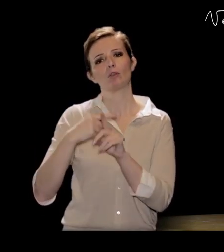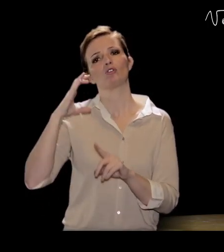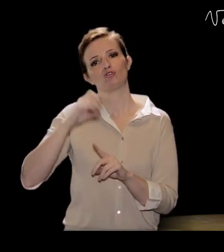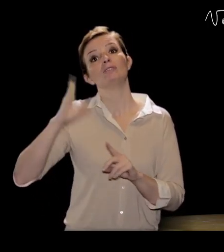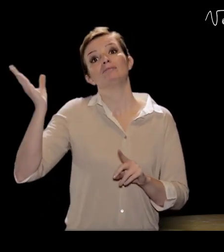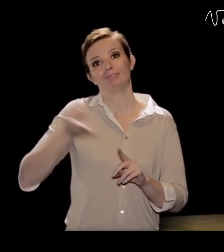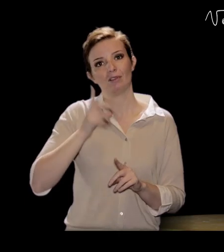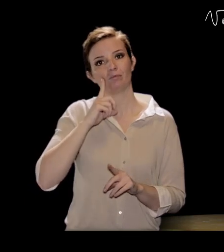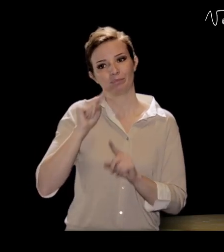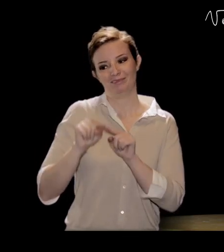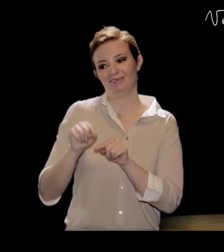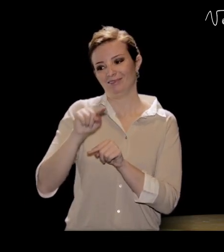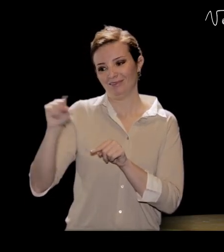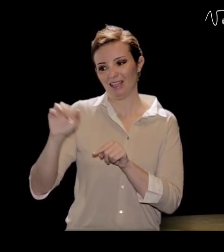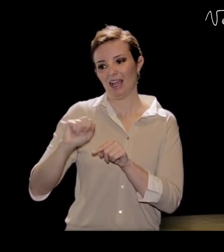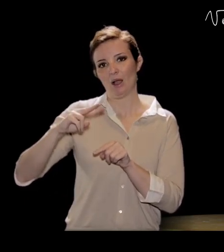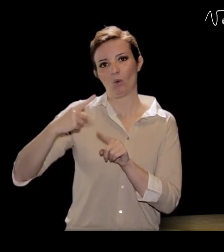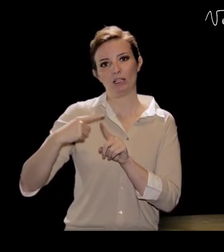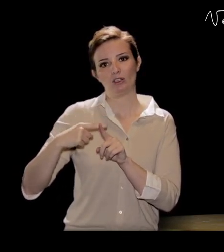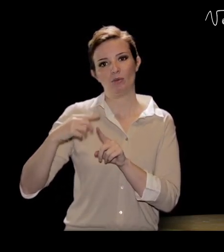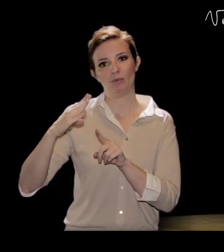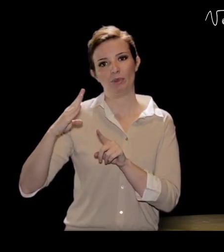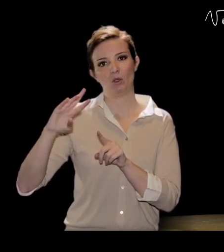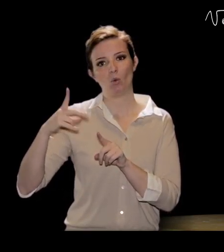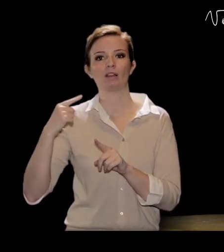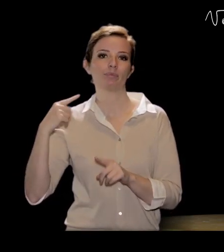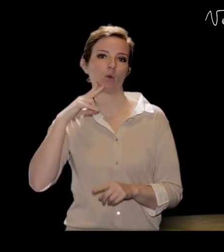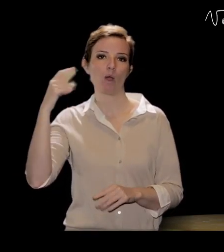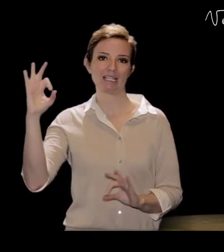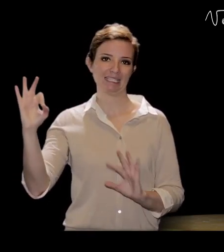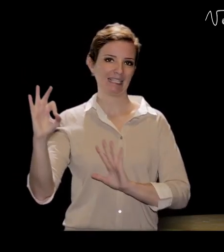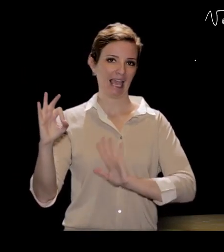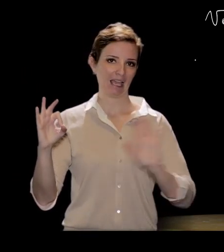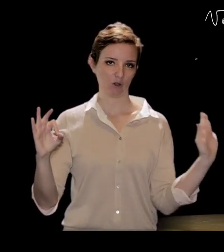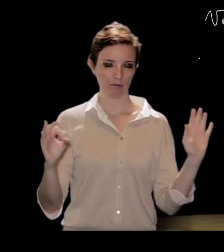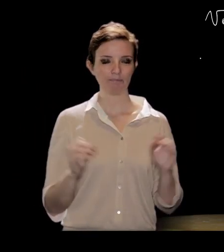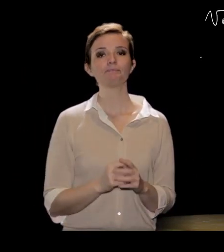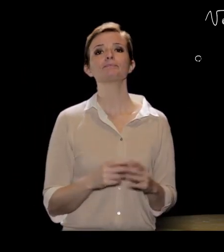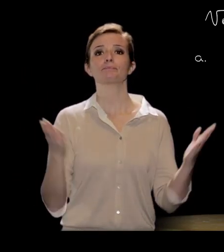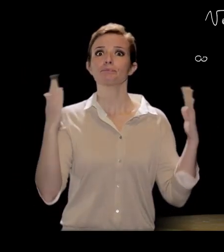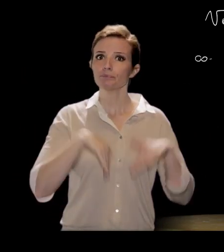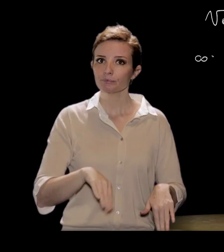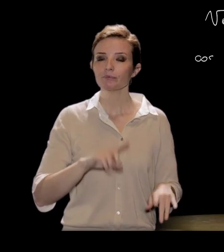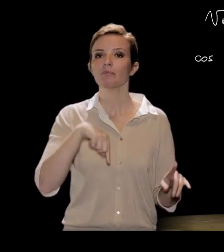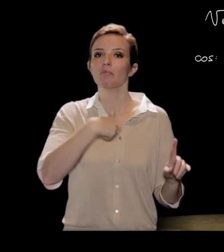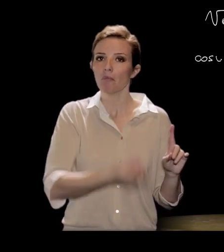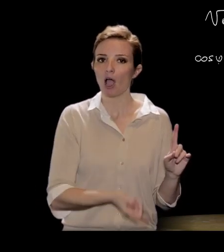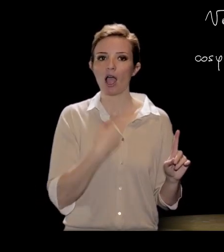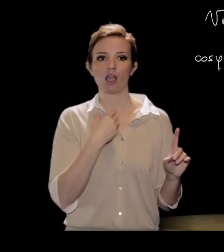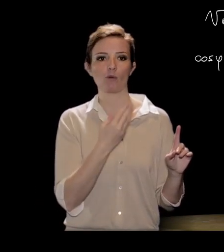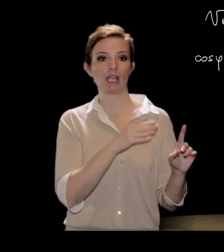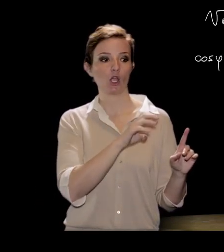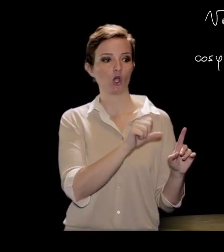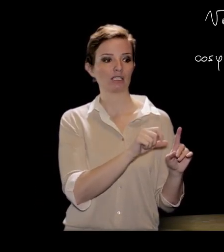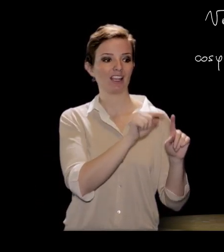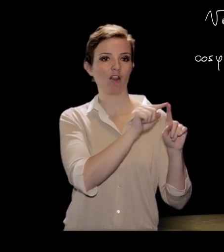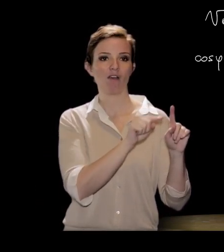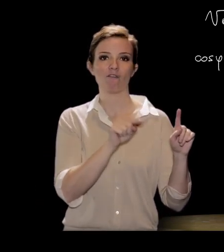di a quadro più b quadro, questo è uguale evidentemente a 0. Si pone poi pari al coseno di fi